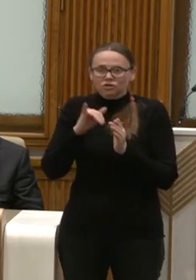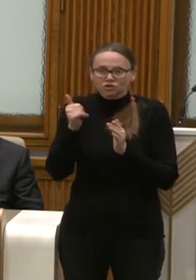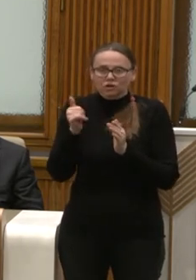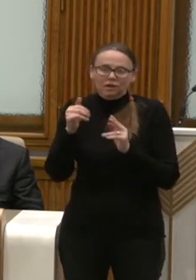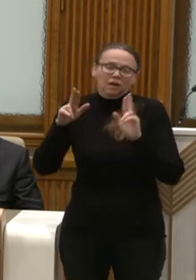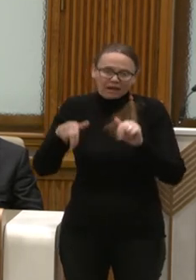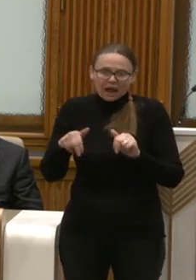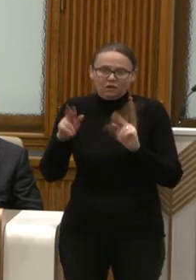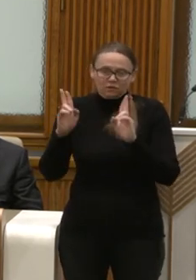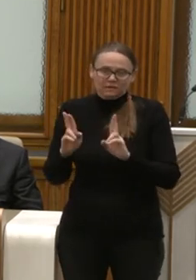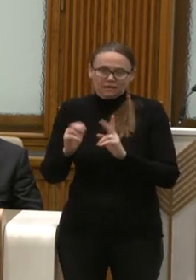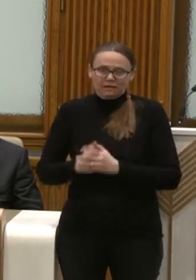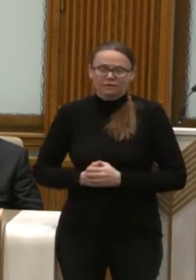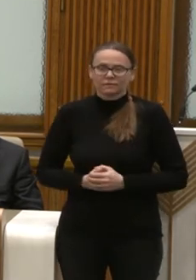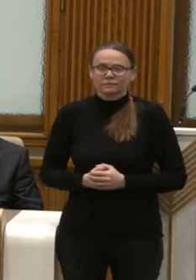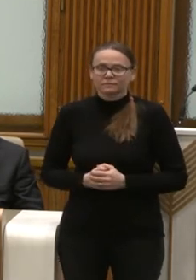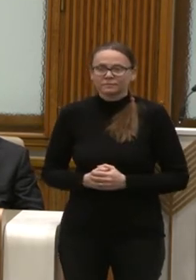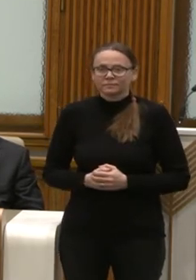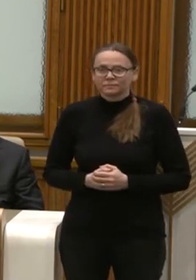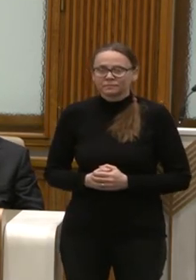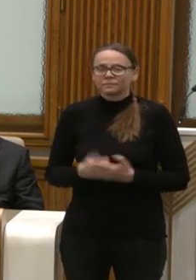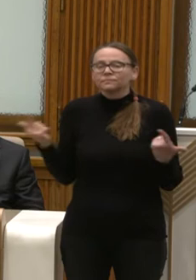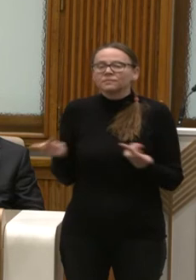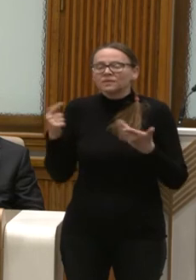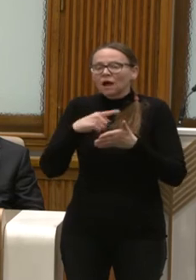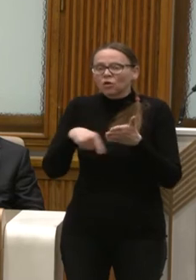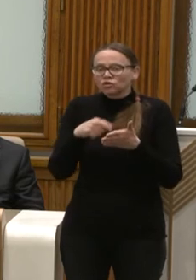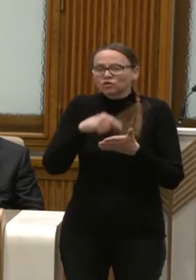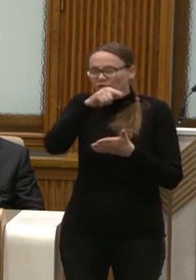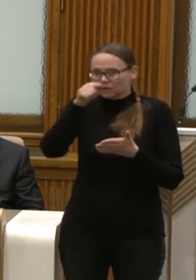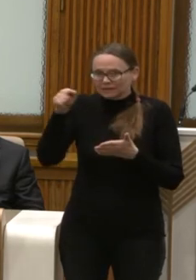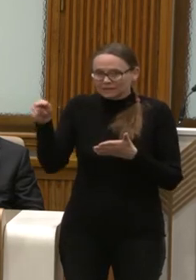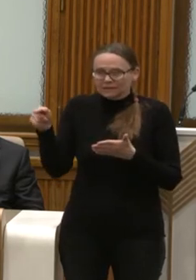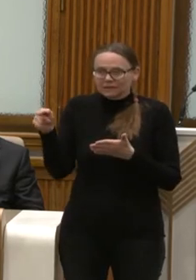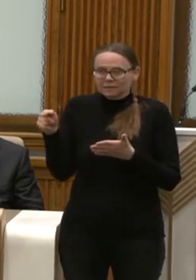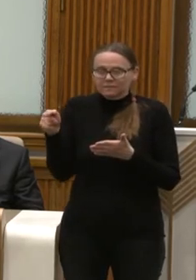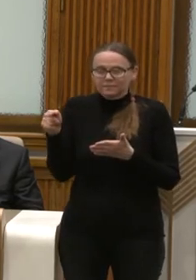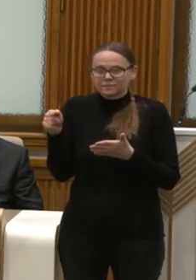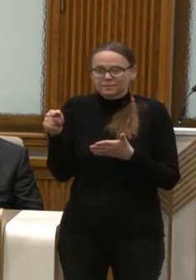kakšno je realno stanje. Ne, ker lahko je število tistih, ki